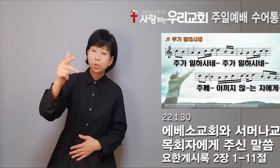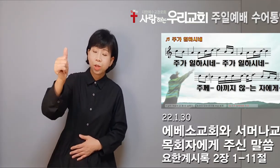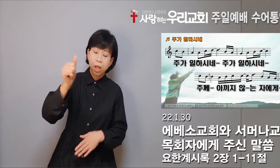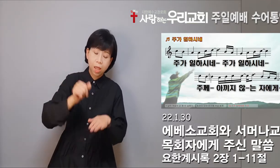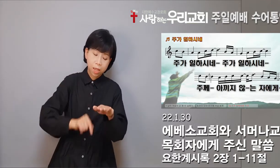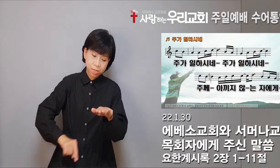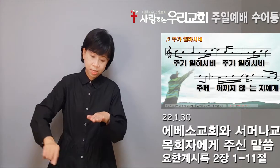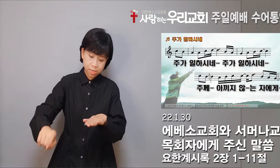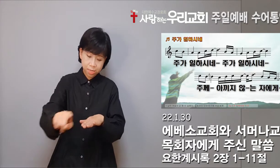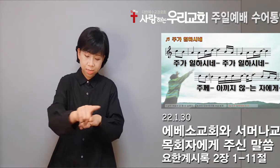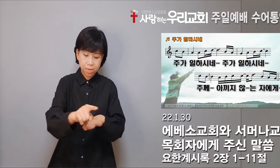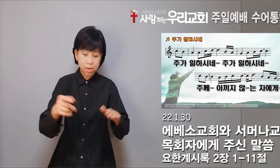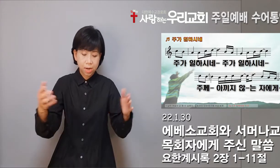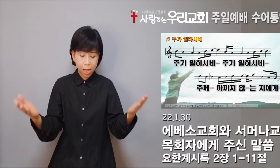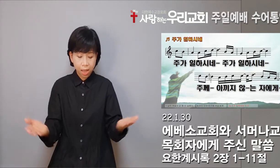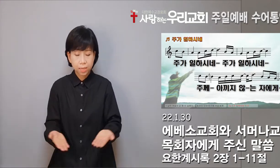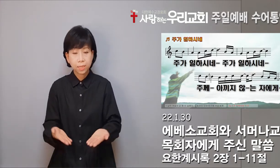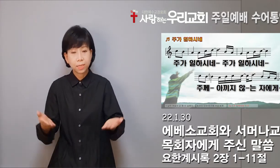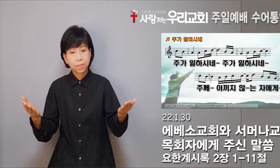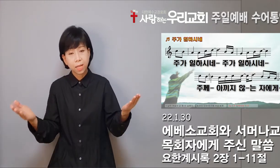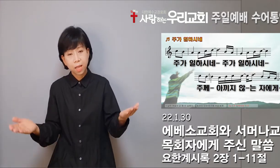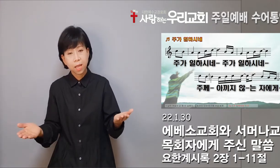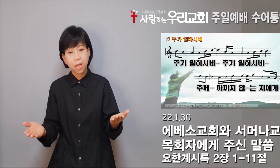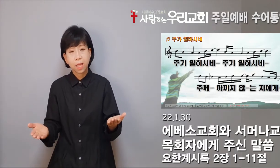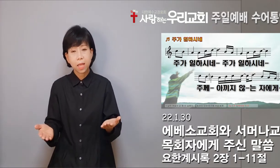일하시네 주가